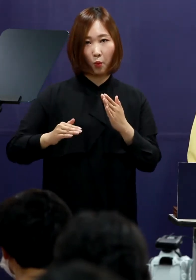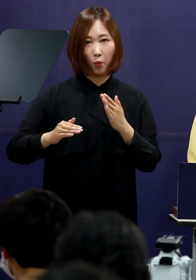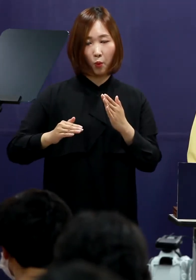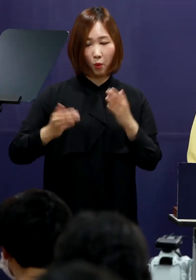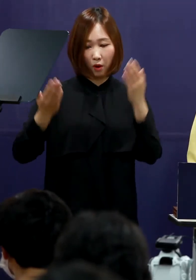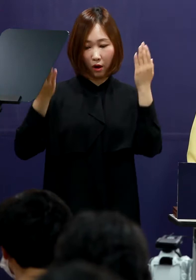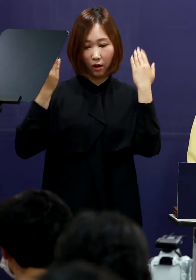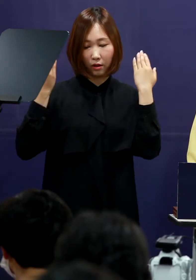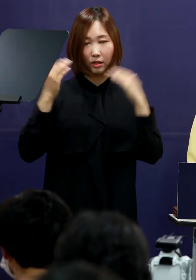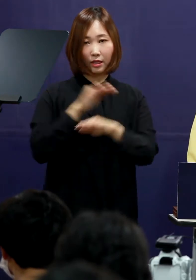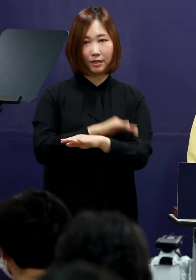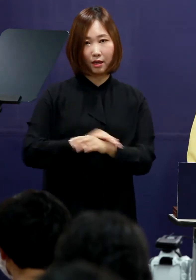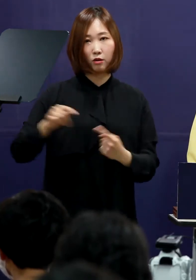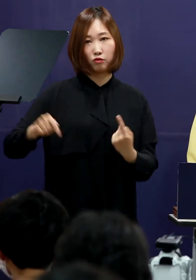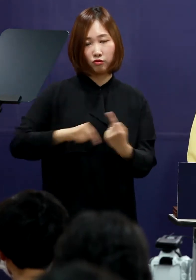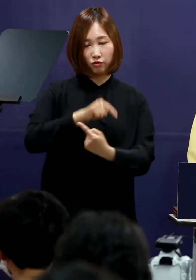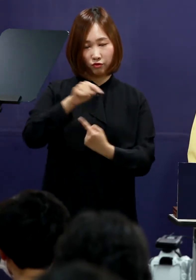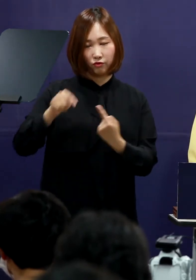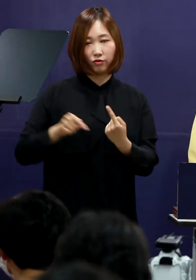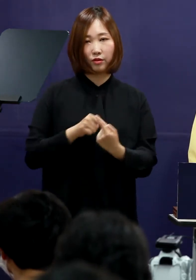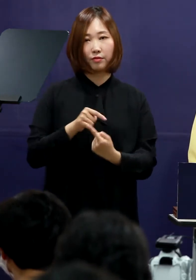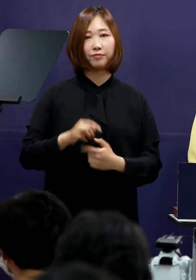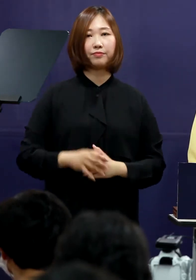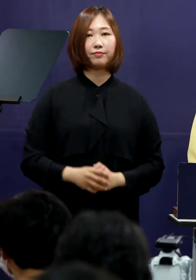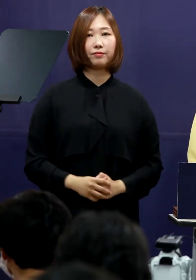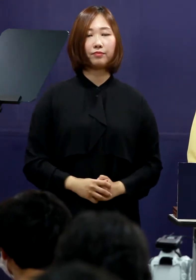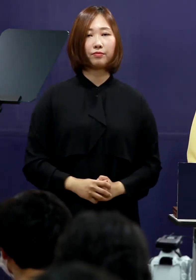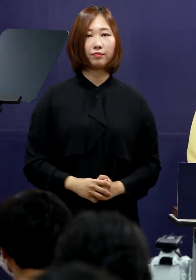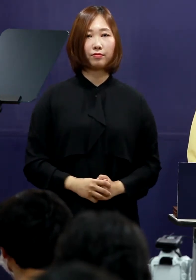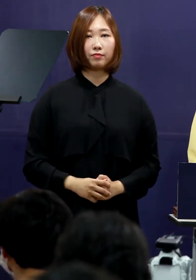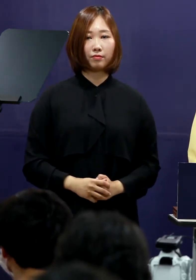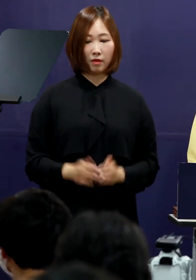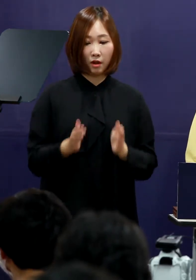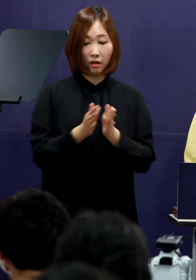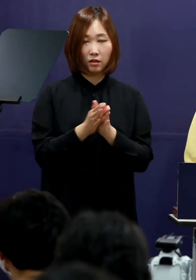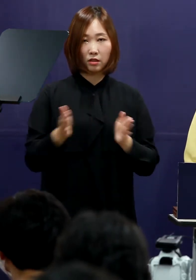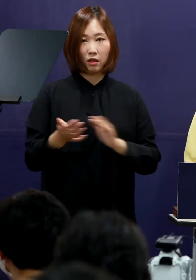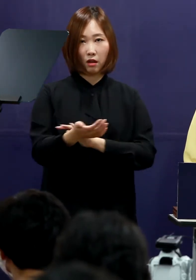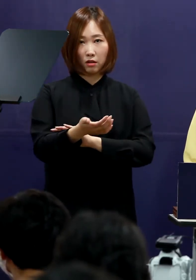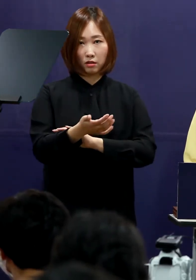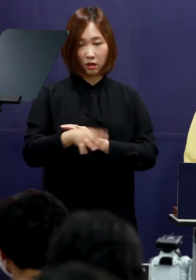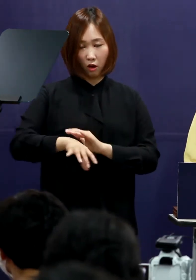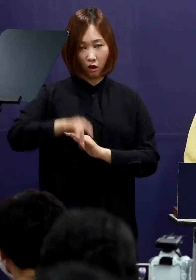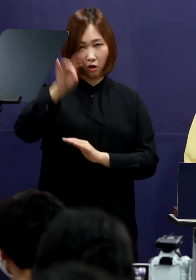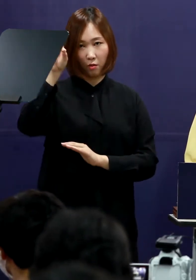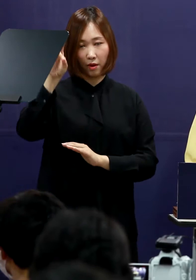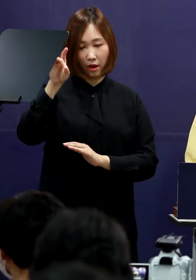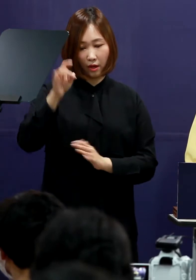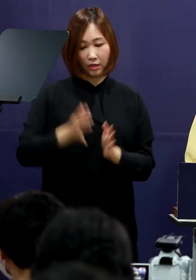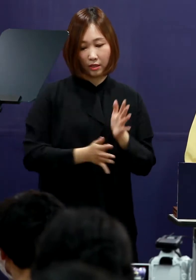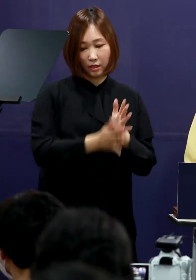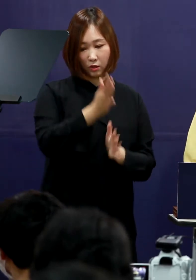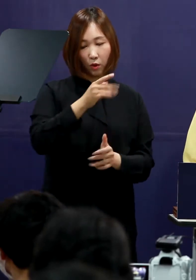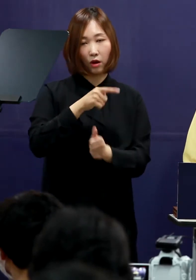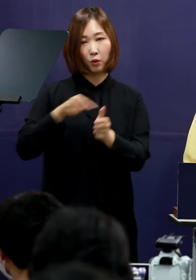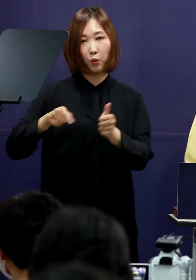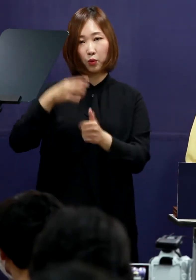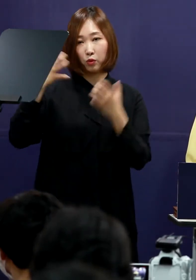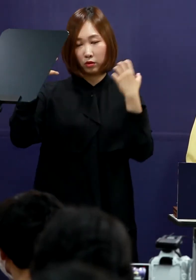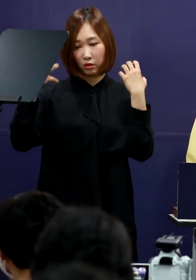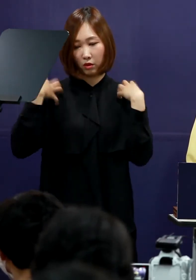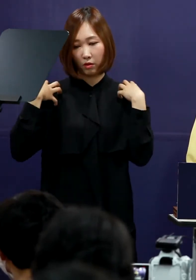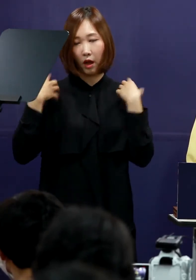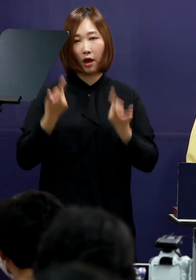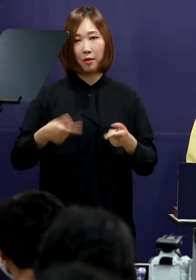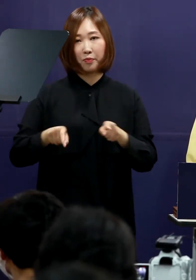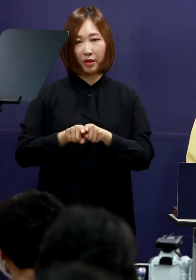역할을 수행하게 될 것입니다. 개장 초기에는 우리 시와 교육청이 합동으로